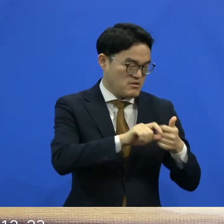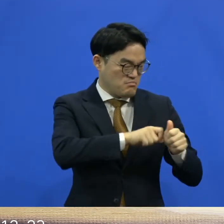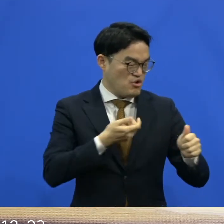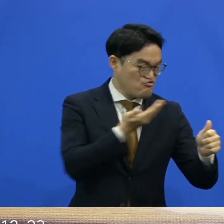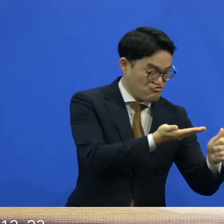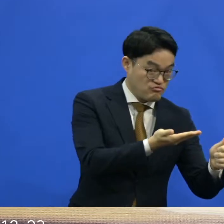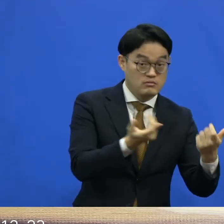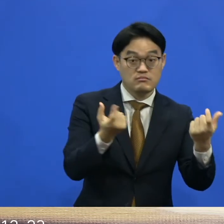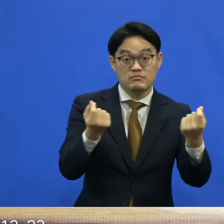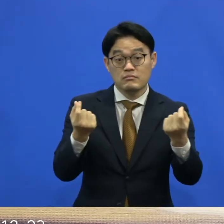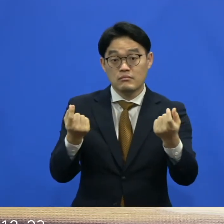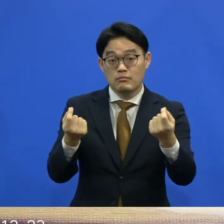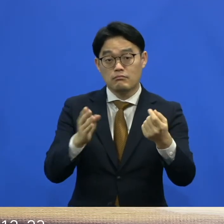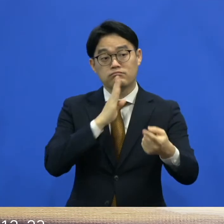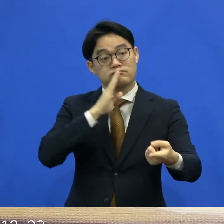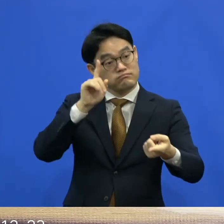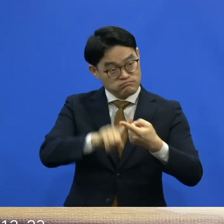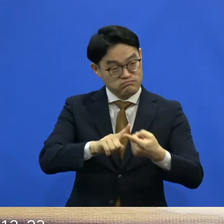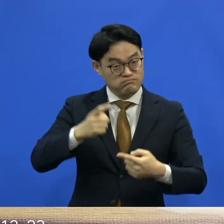권선징악이라는 얘기 아닙니까?